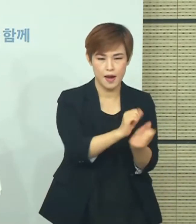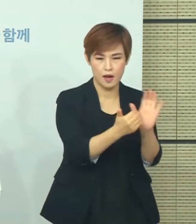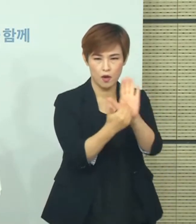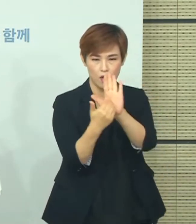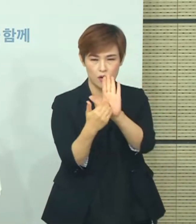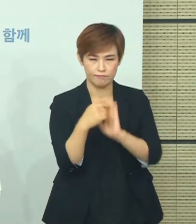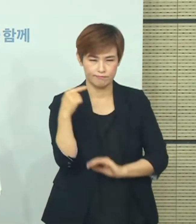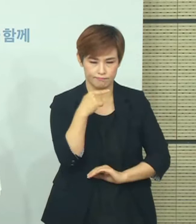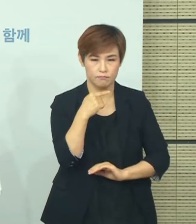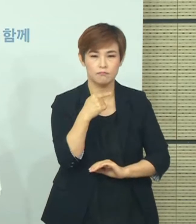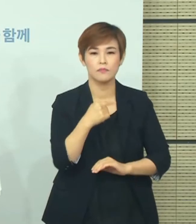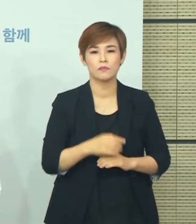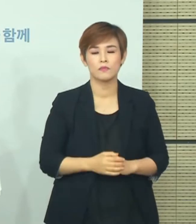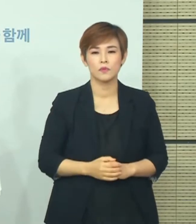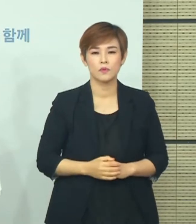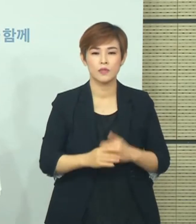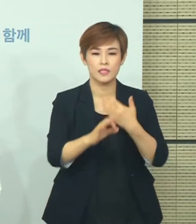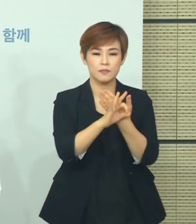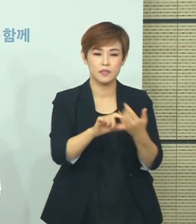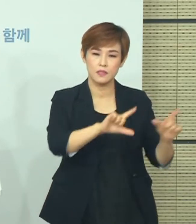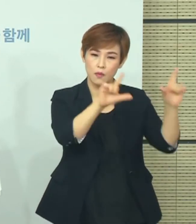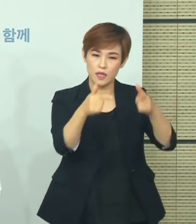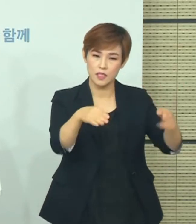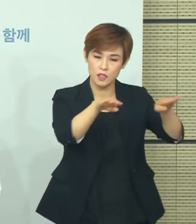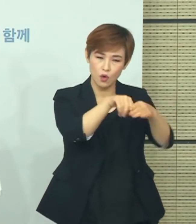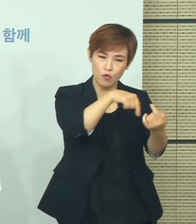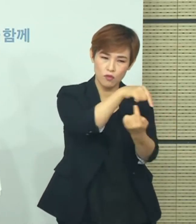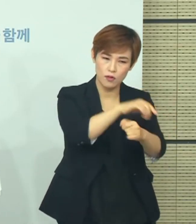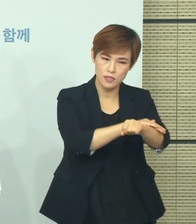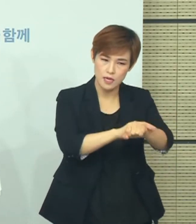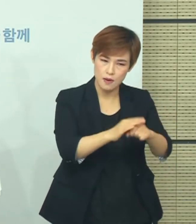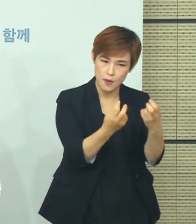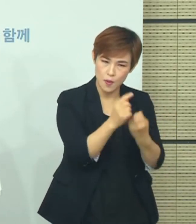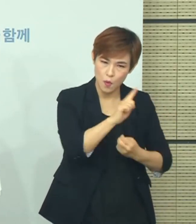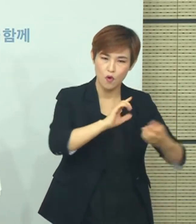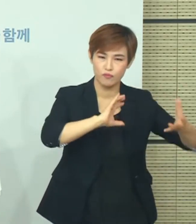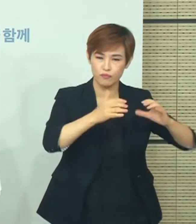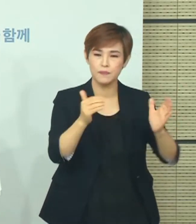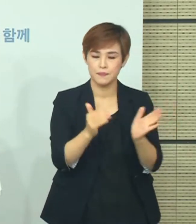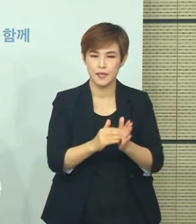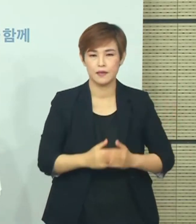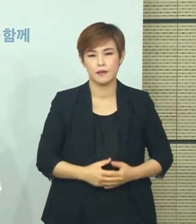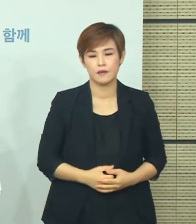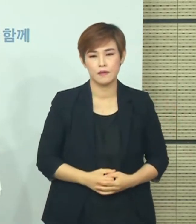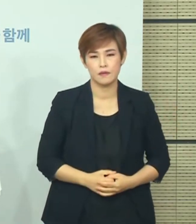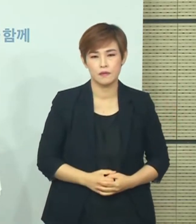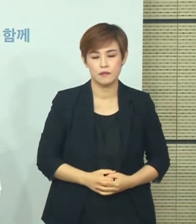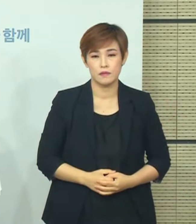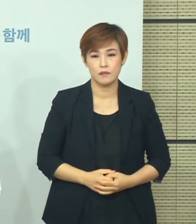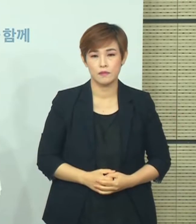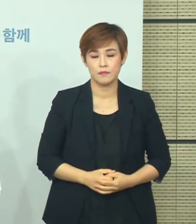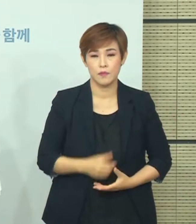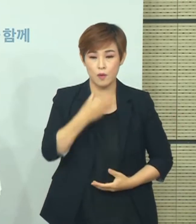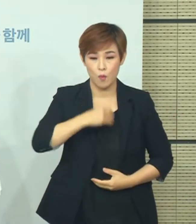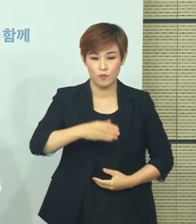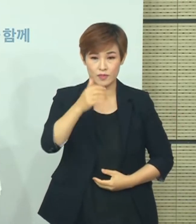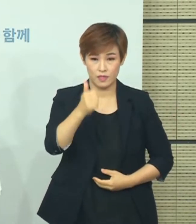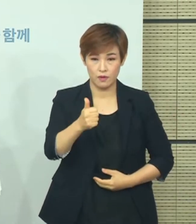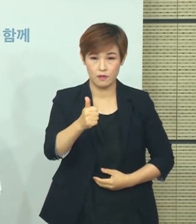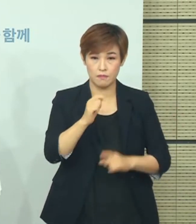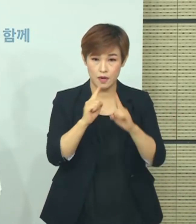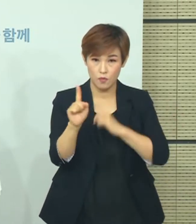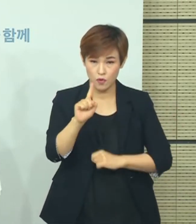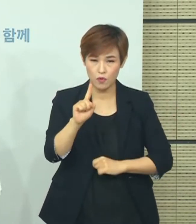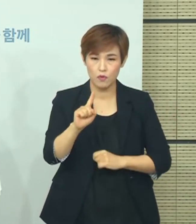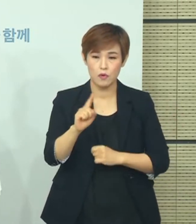방안, 임시생활시설 운영 효율화 방안 등을 논의하였습니다. 박능우 1차장은